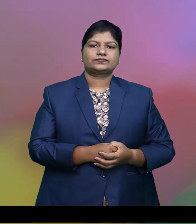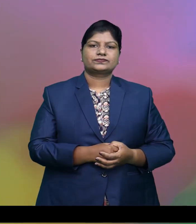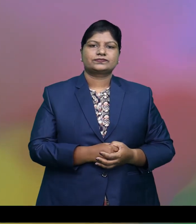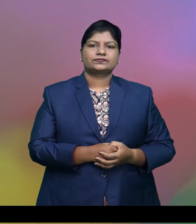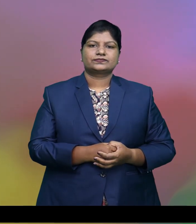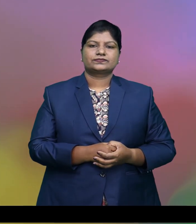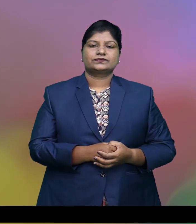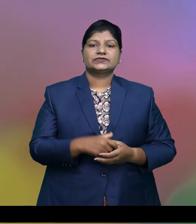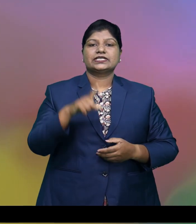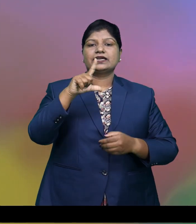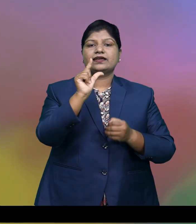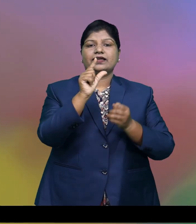శోషరస,